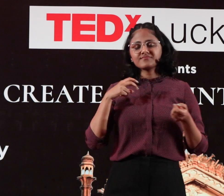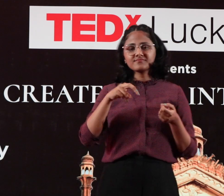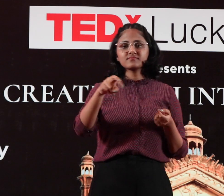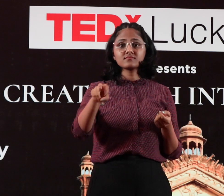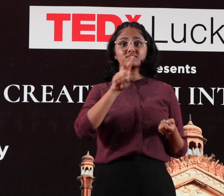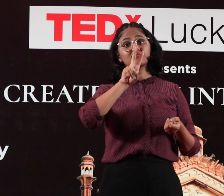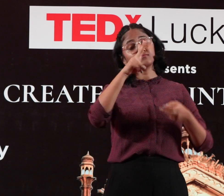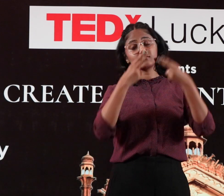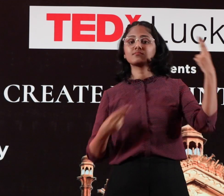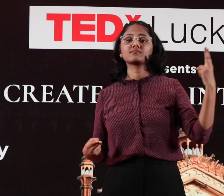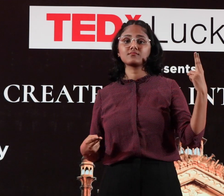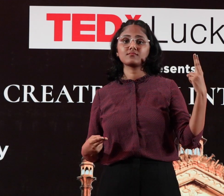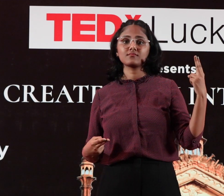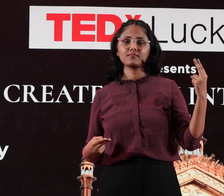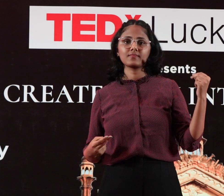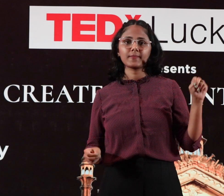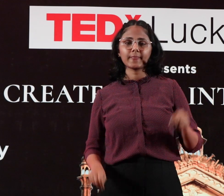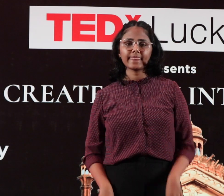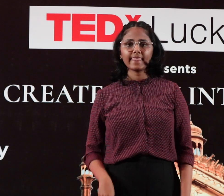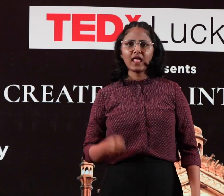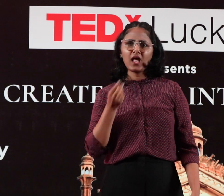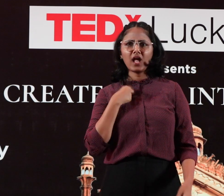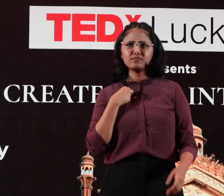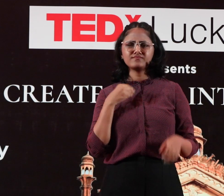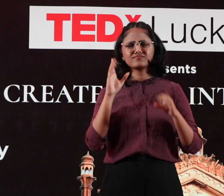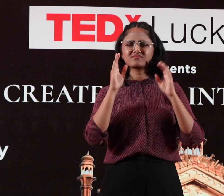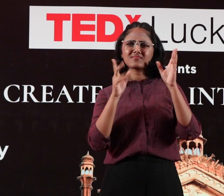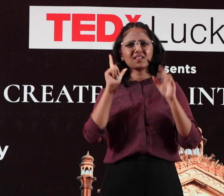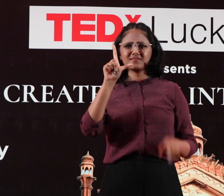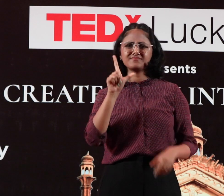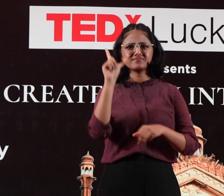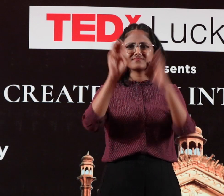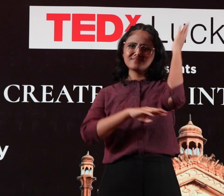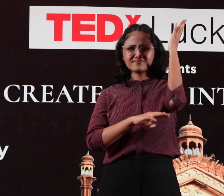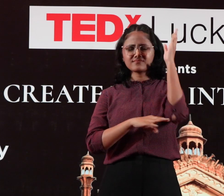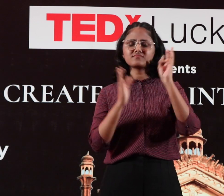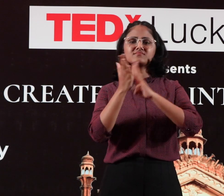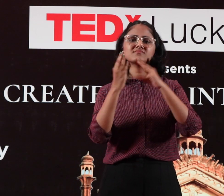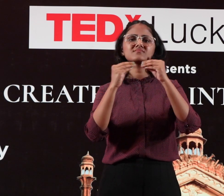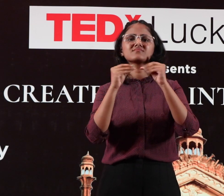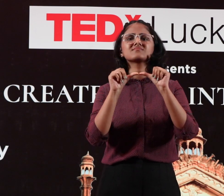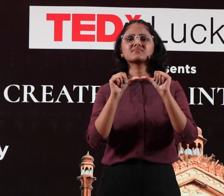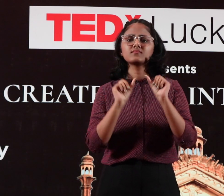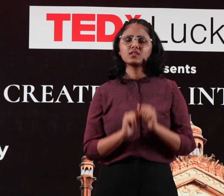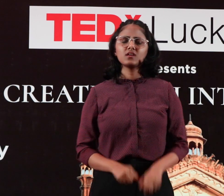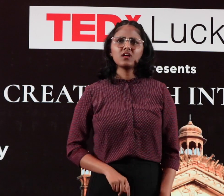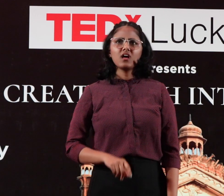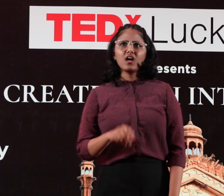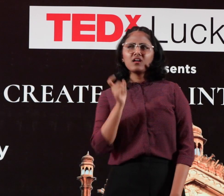इंसिडेंट ऐसा हुआ कि मैं अपने एमबीए के क्लास में बैठा था और अचानक से मुझे बस एक थॉट आया कि भाई